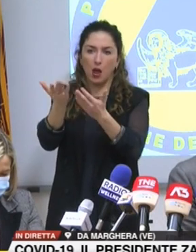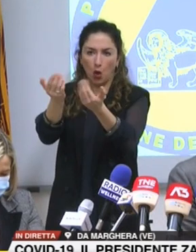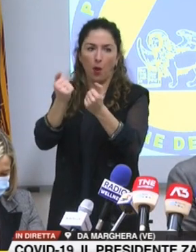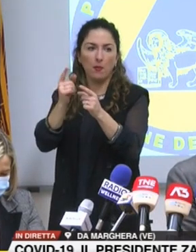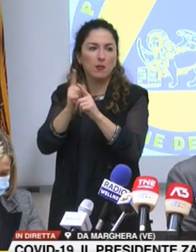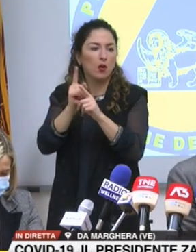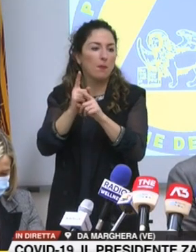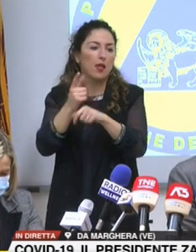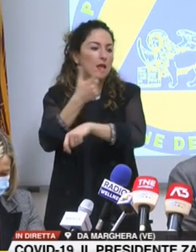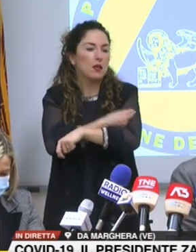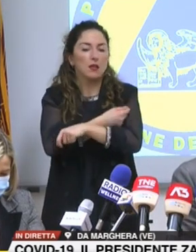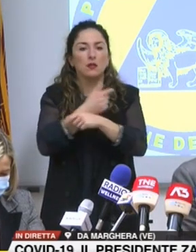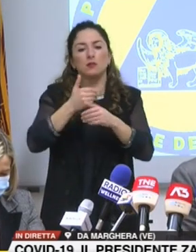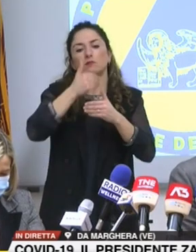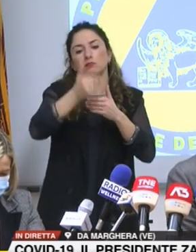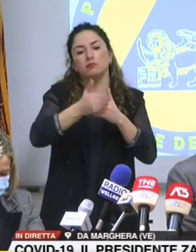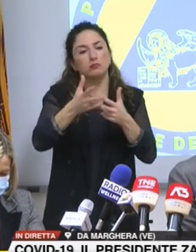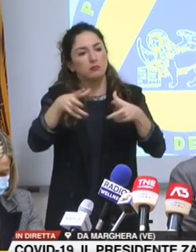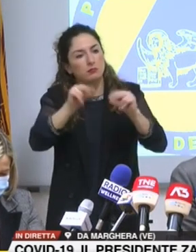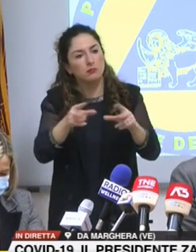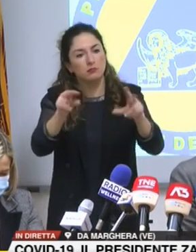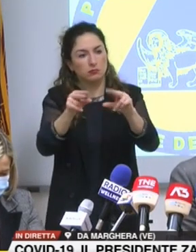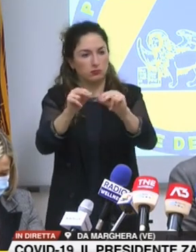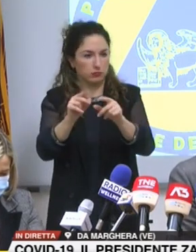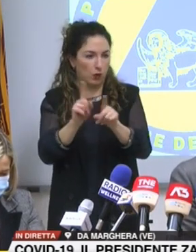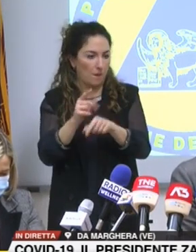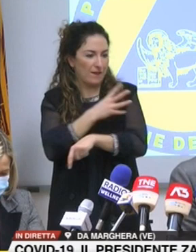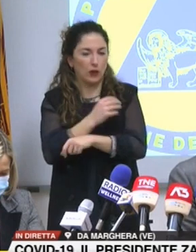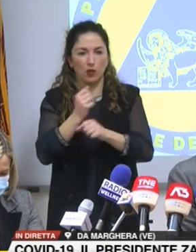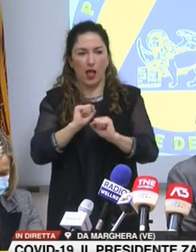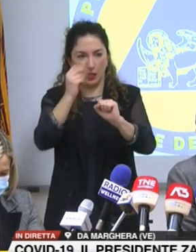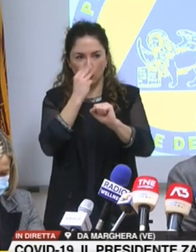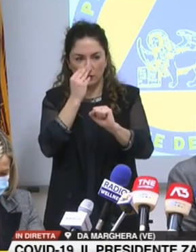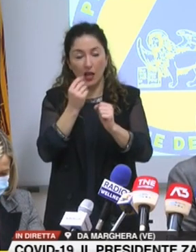si fa l'antinfluenzale, probabilmente sparirà, il virus